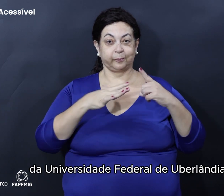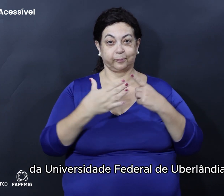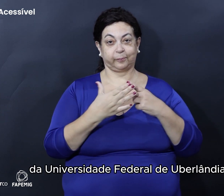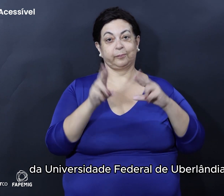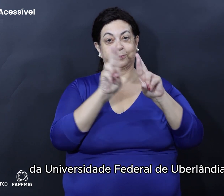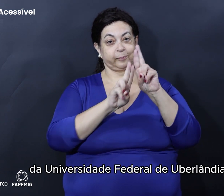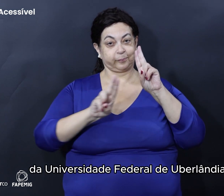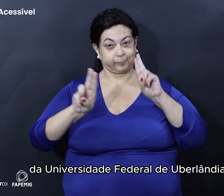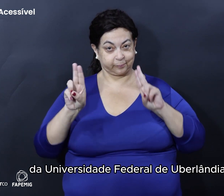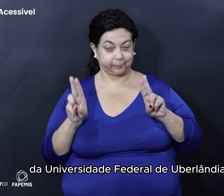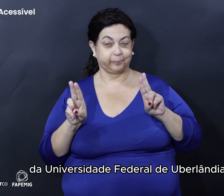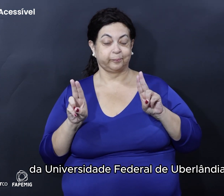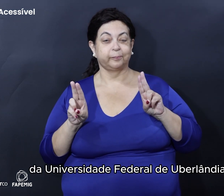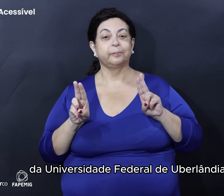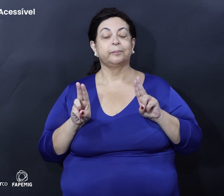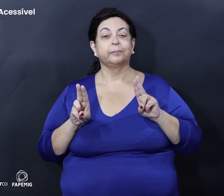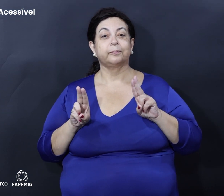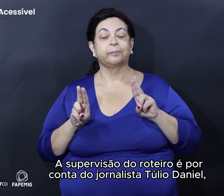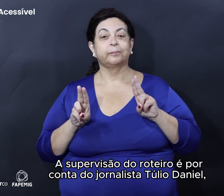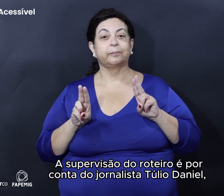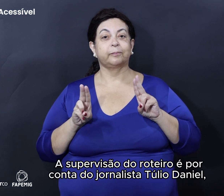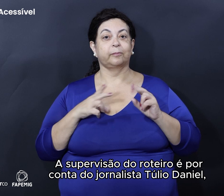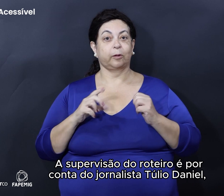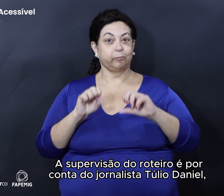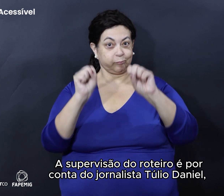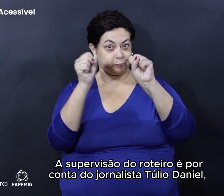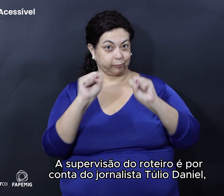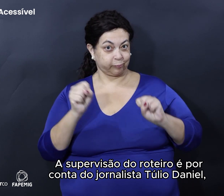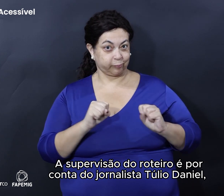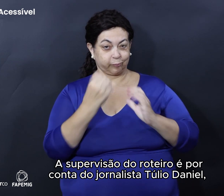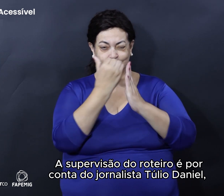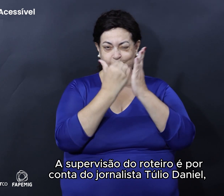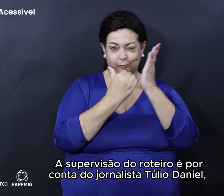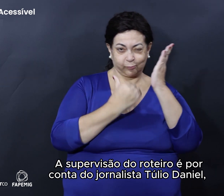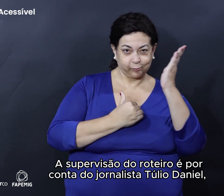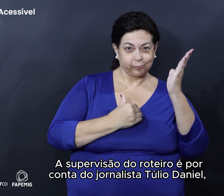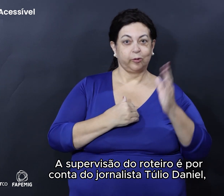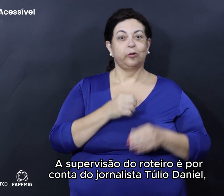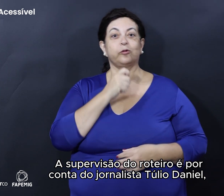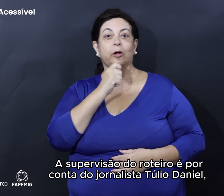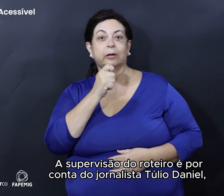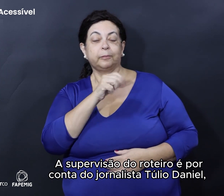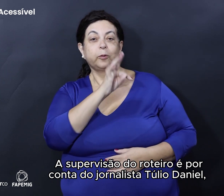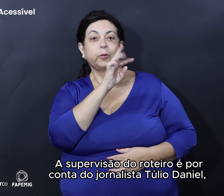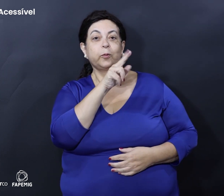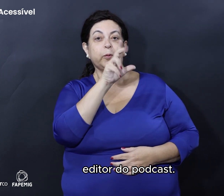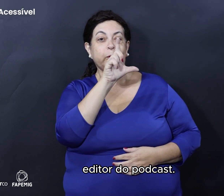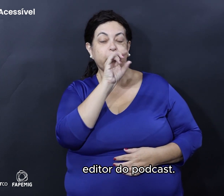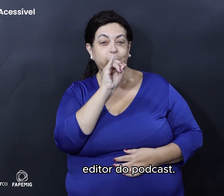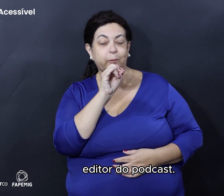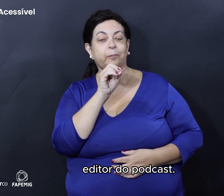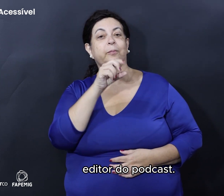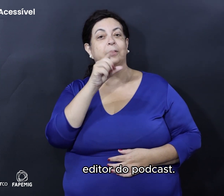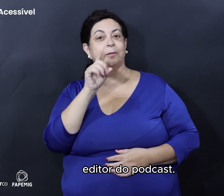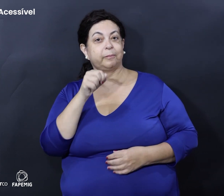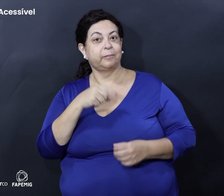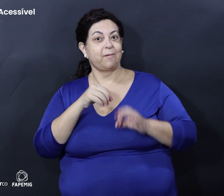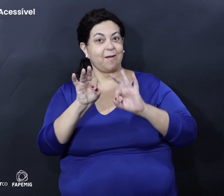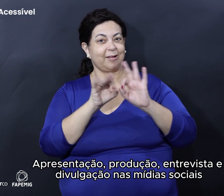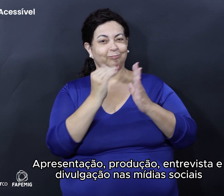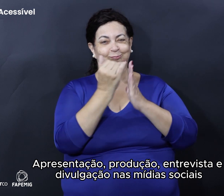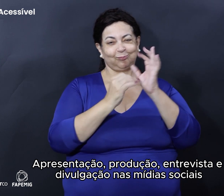da Universidade Federal de Uberlândia. A supervisão do roteiro é por conta do jornalista Túlio Daniel, editor do